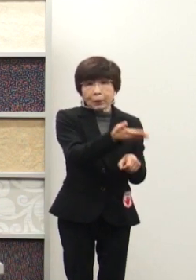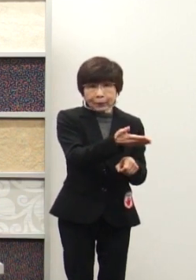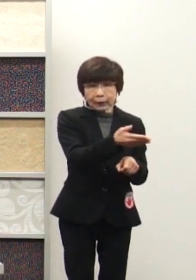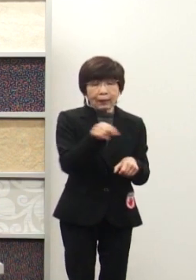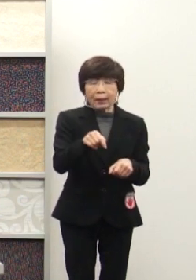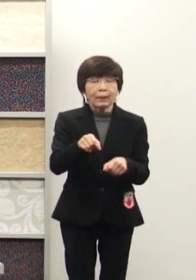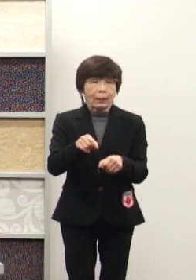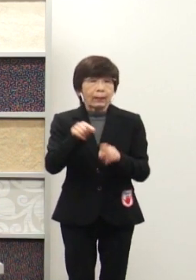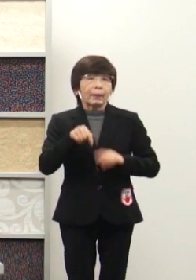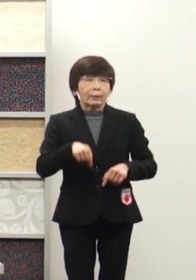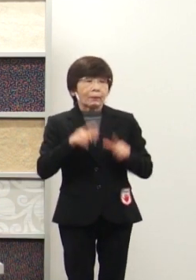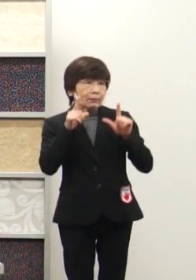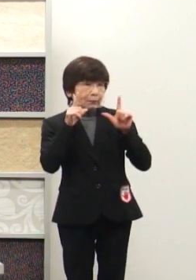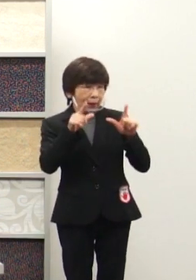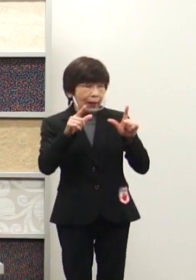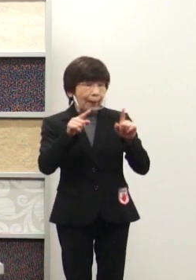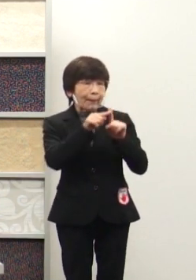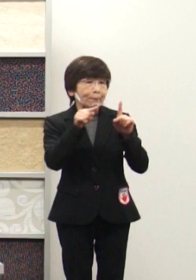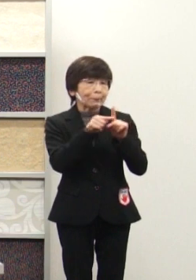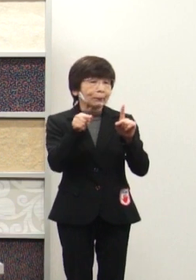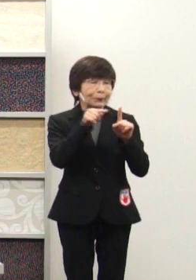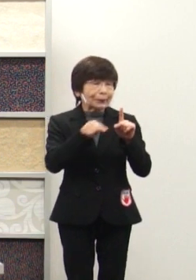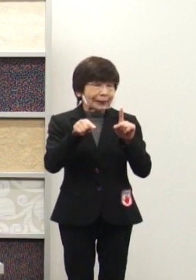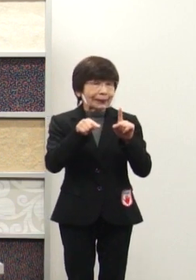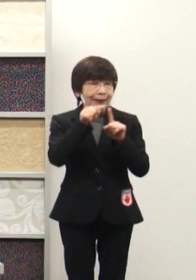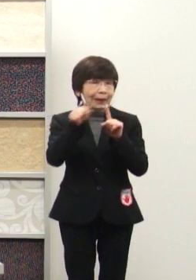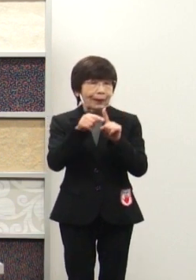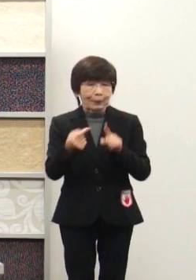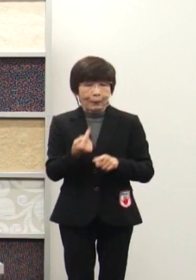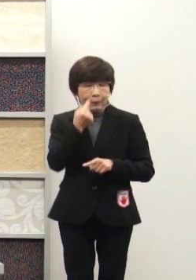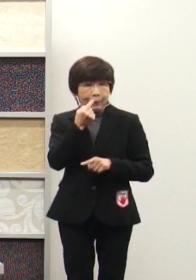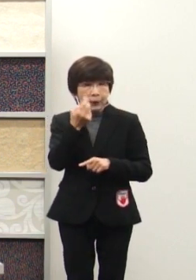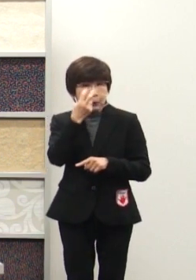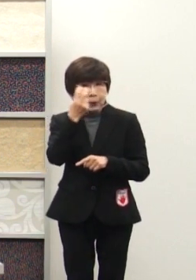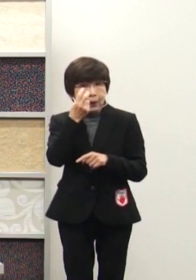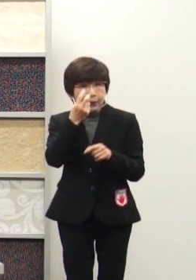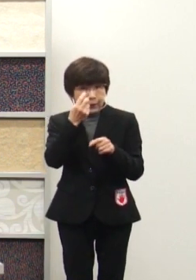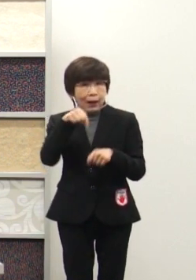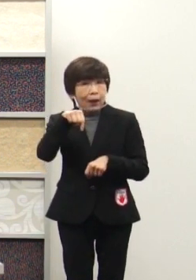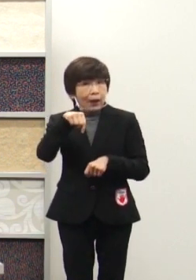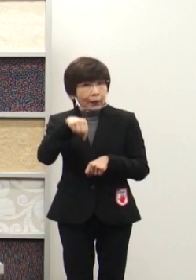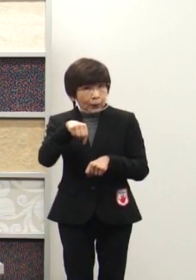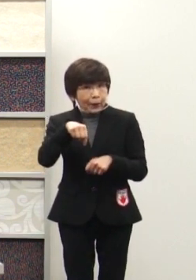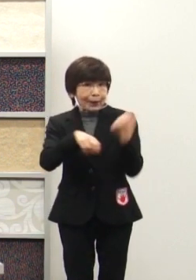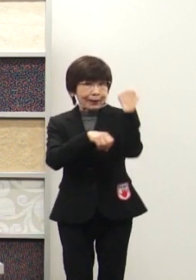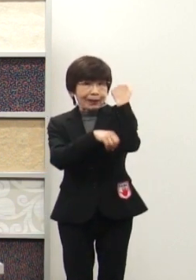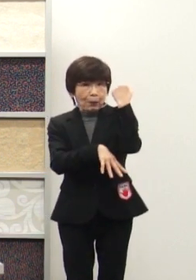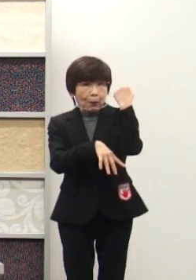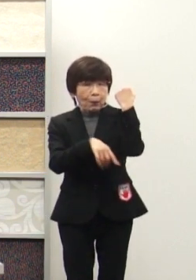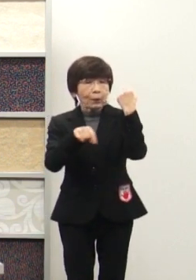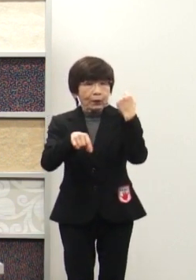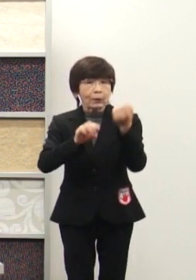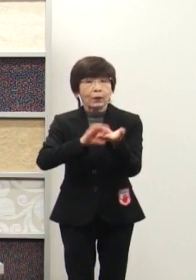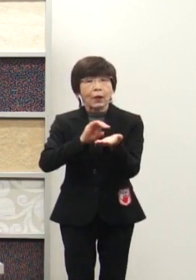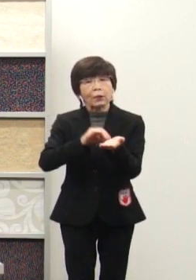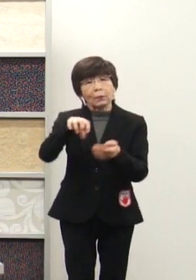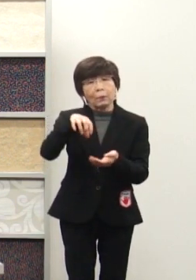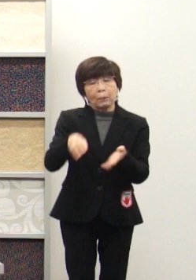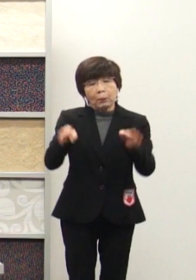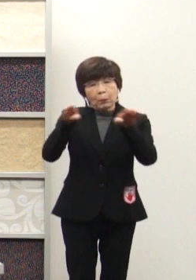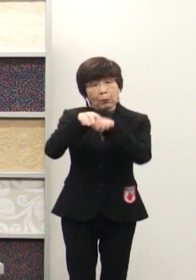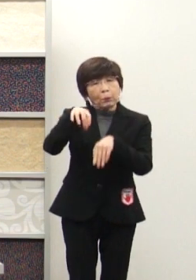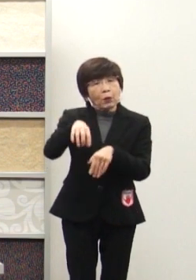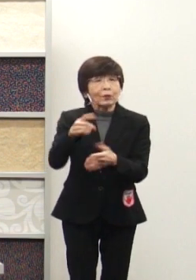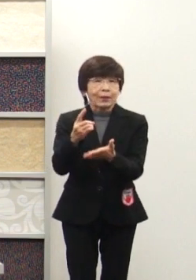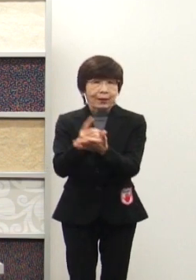。 すみません、感染症対策グループでございます。今おっしゃられた通り、同じようにですね、オミクロン等々の影